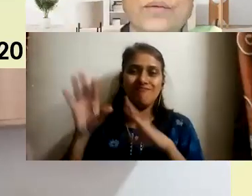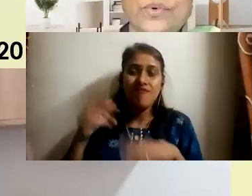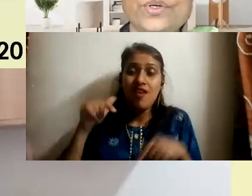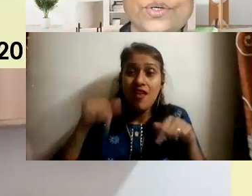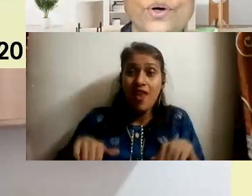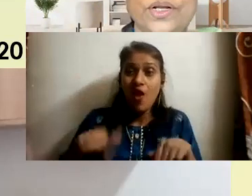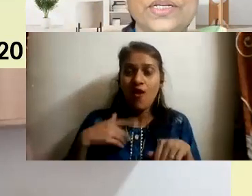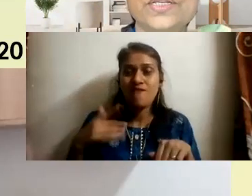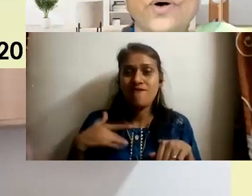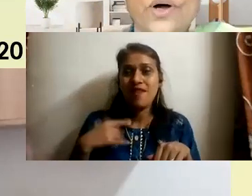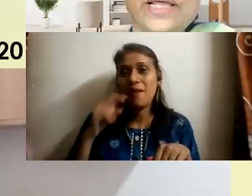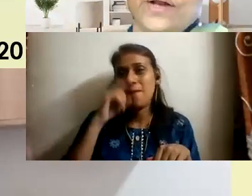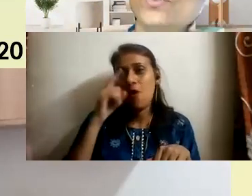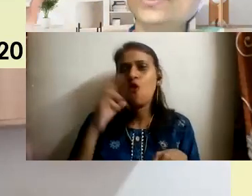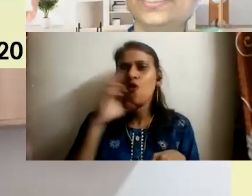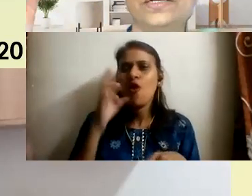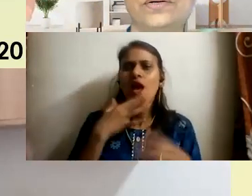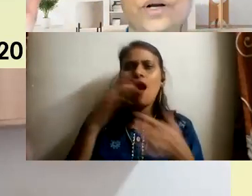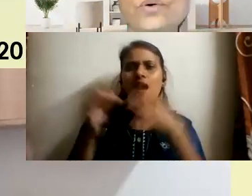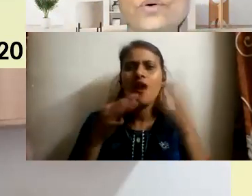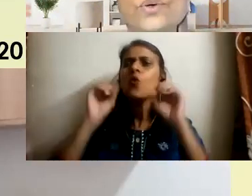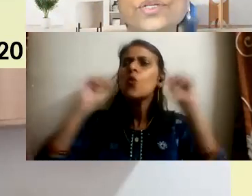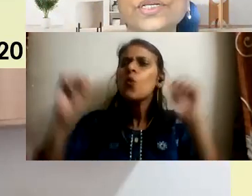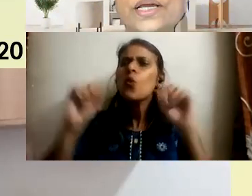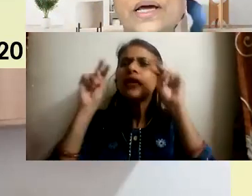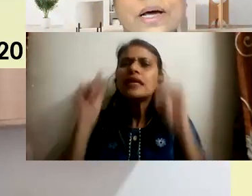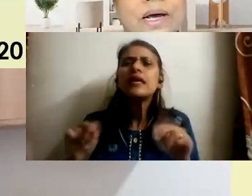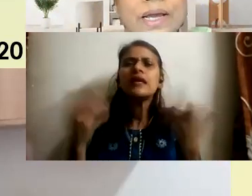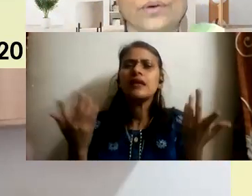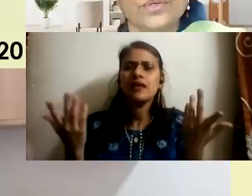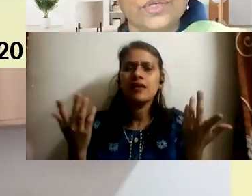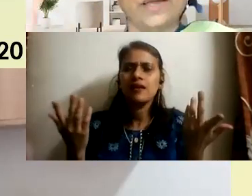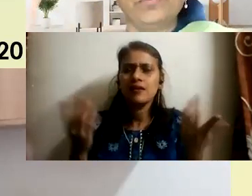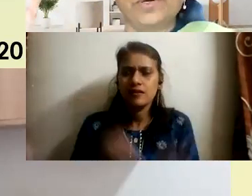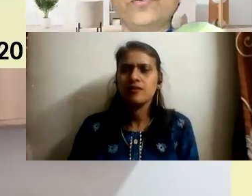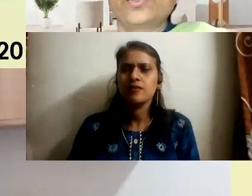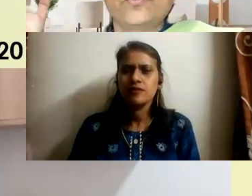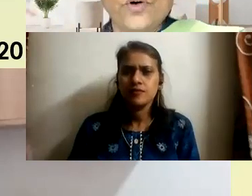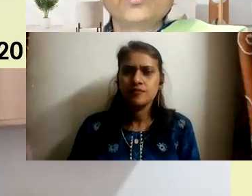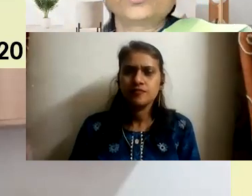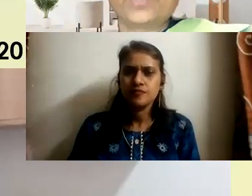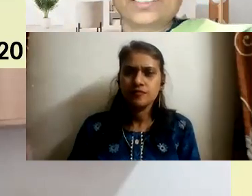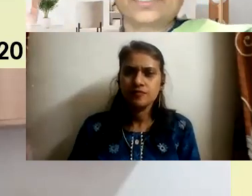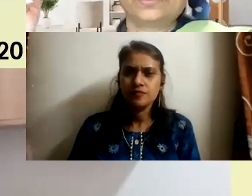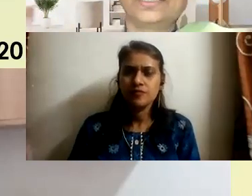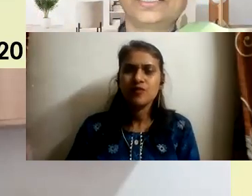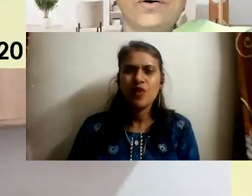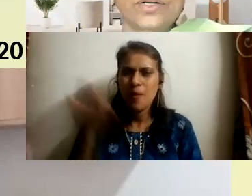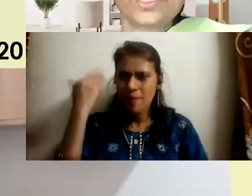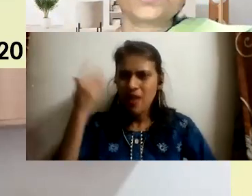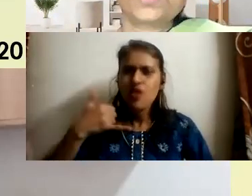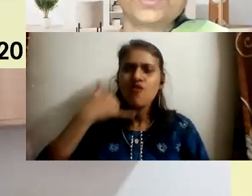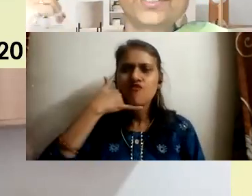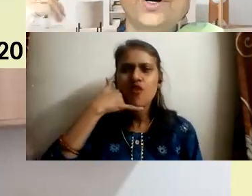when we approached colleges for their own need for outsourcing, उस टाइम पे फोन बूथ हुआ करती थी